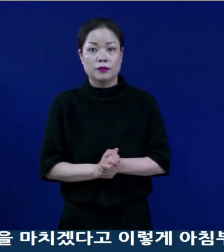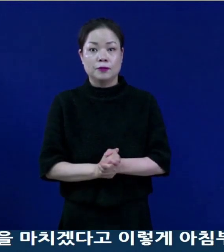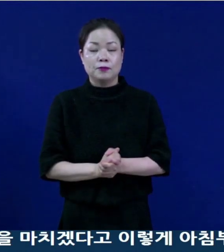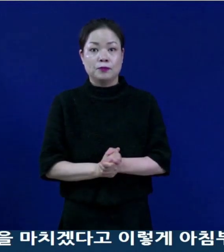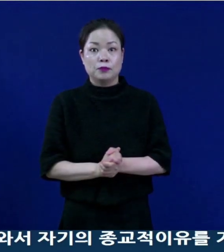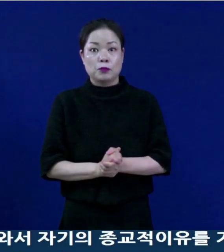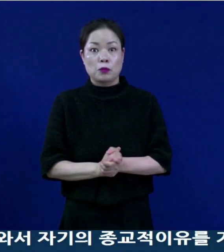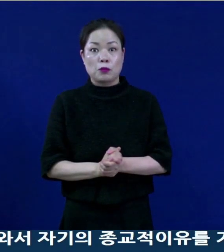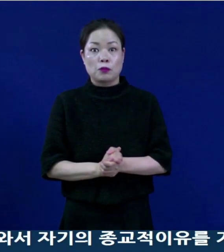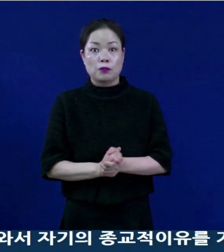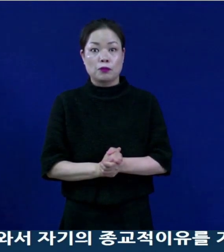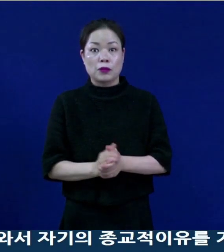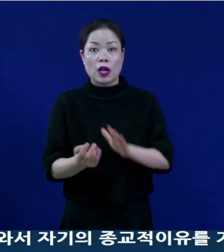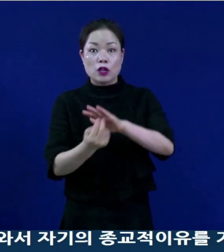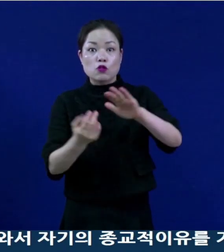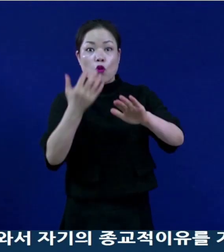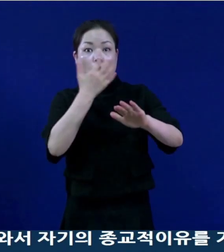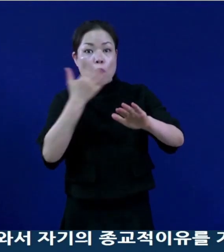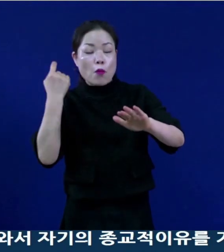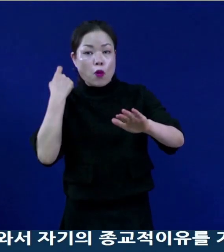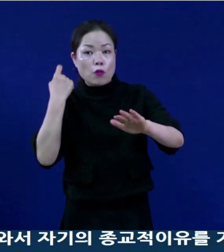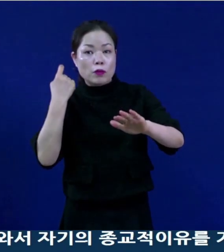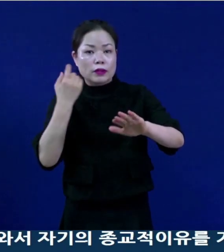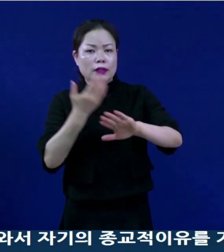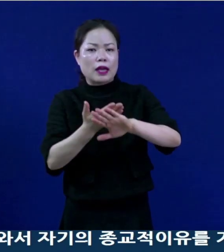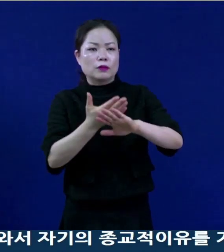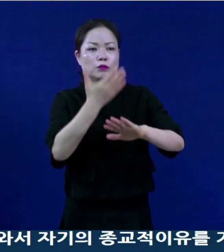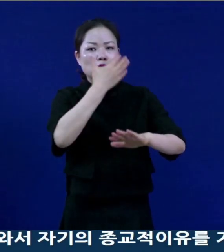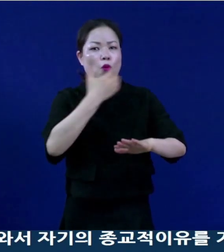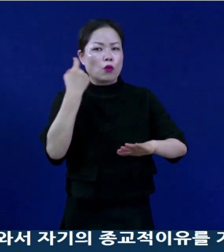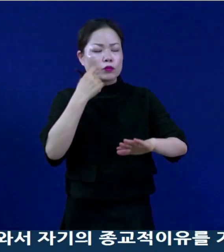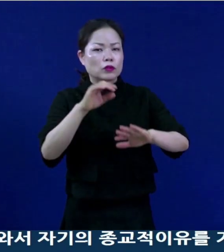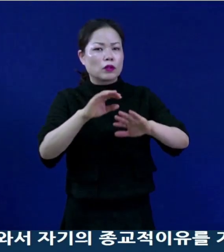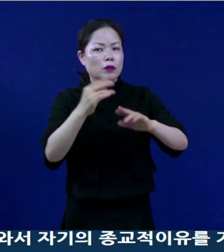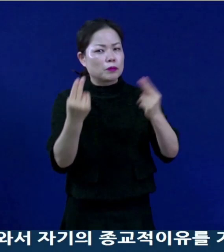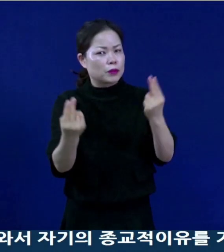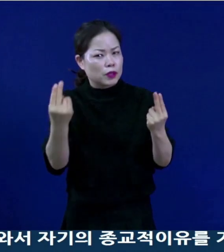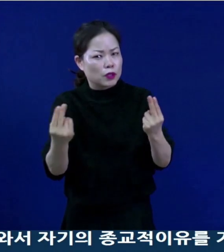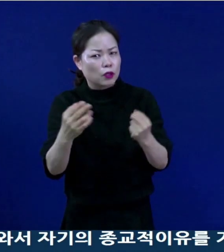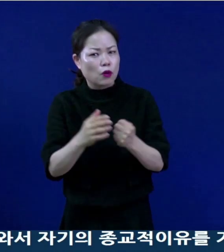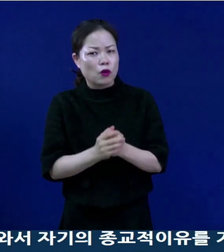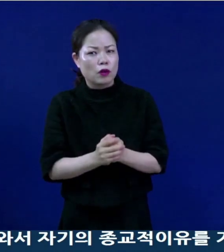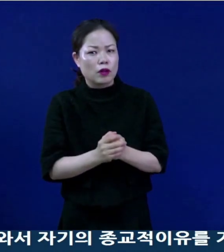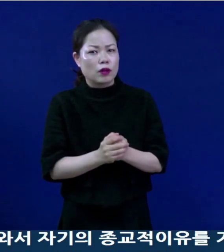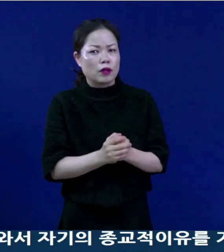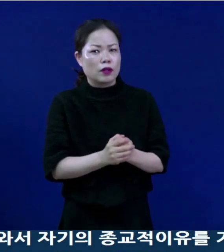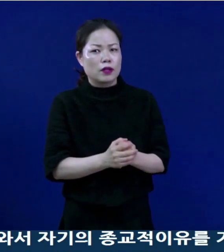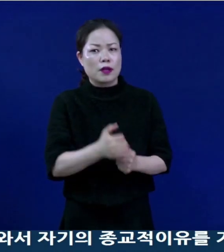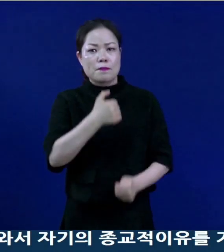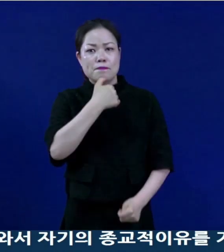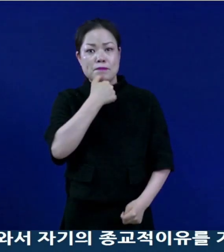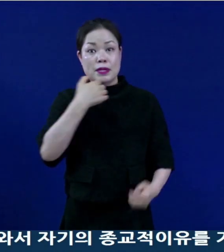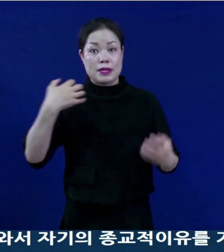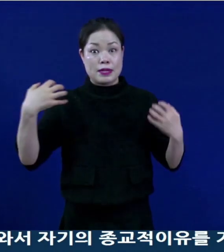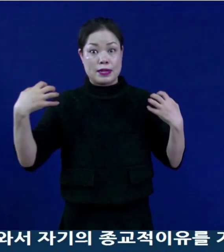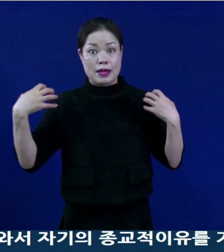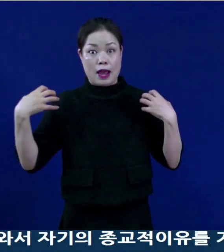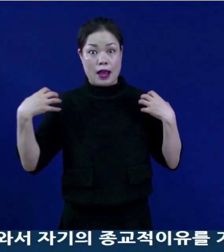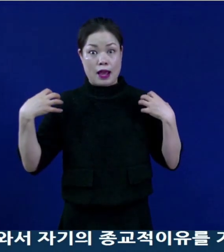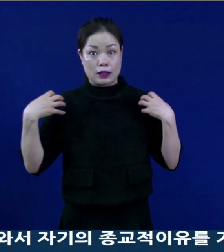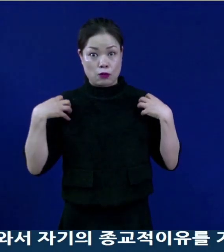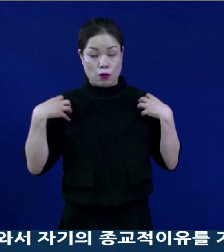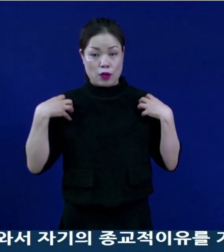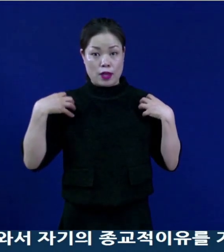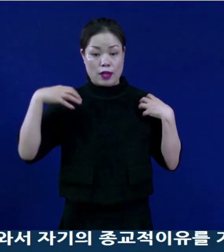말씀드립니다. 요한복음은 다른 복음서에 비하면 빌라도 앞에서 신문받았던 내용이 깁니다. 중요하다는